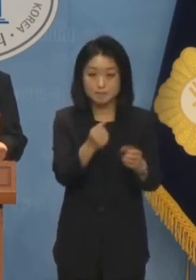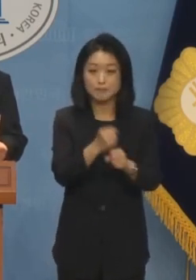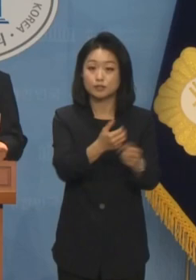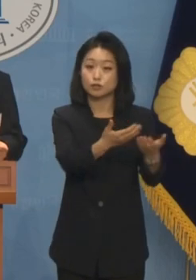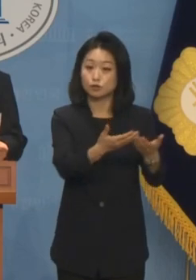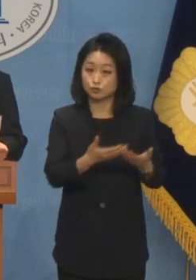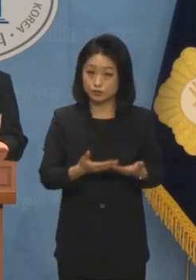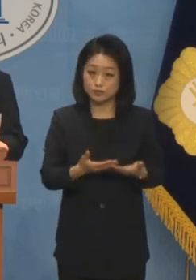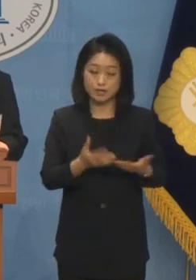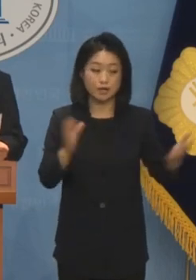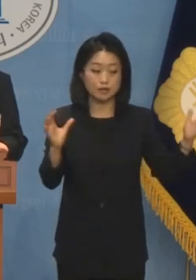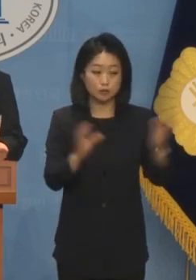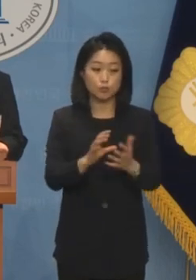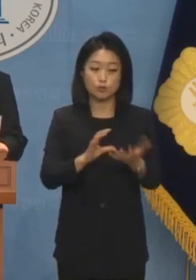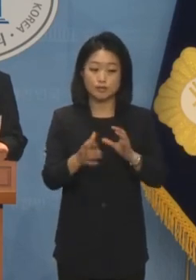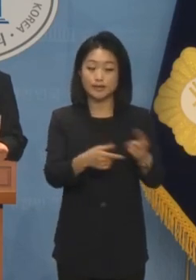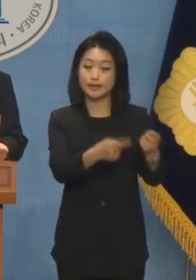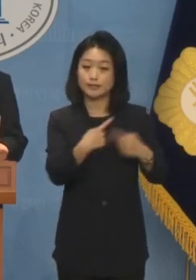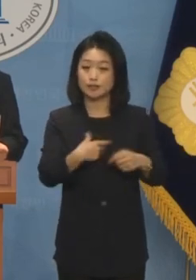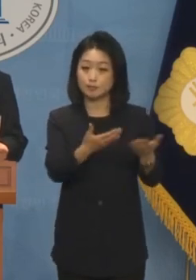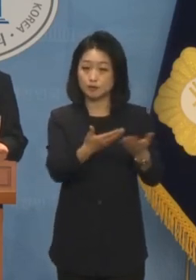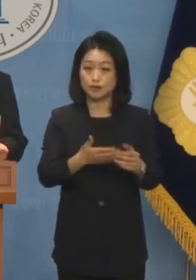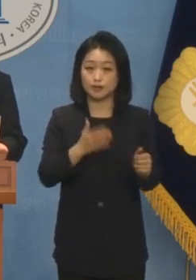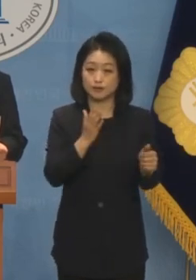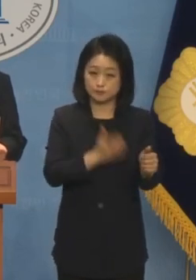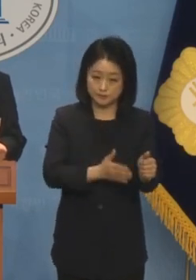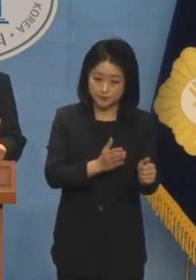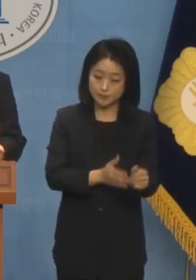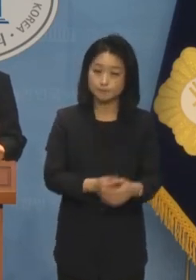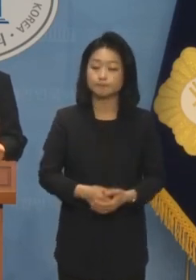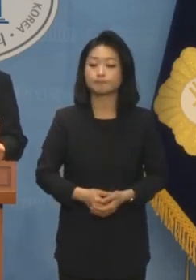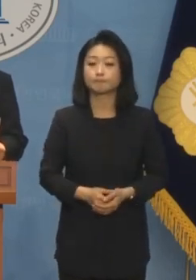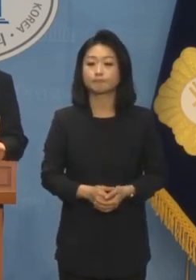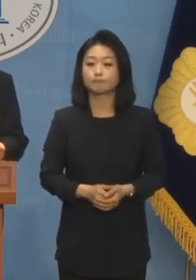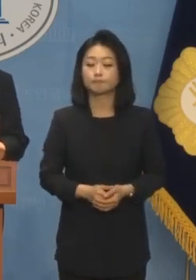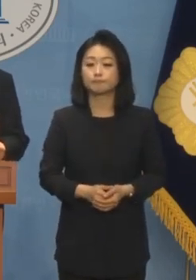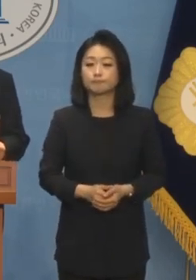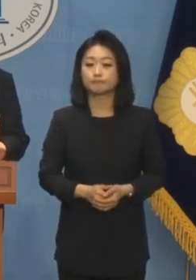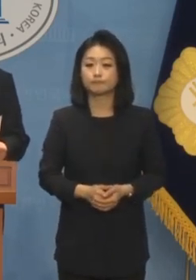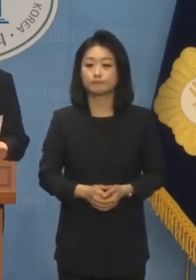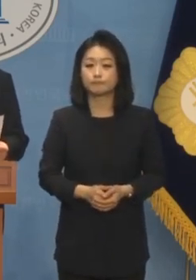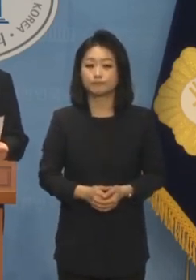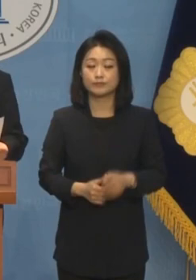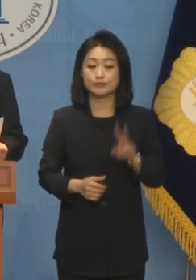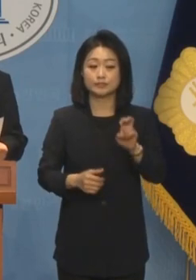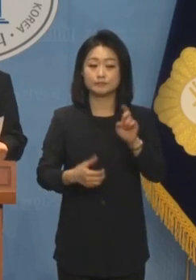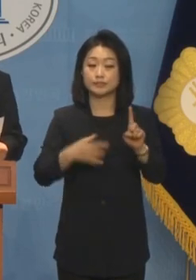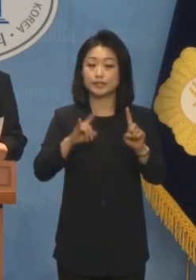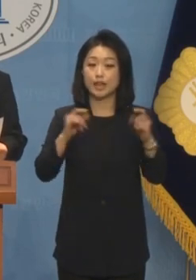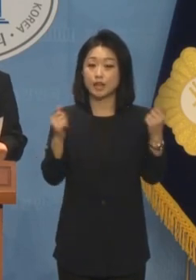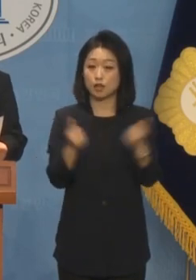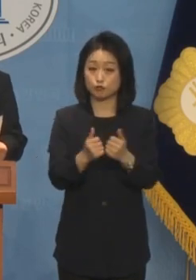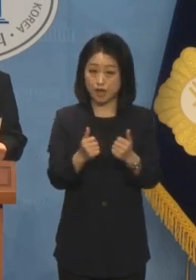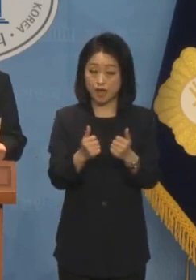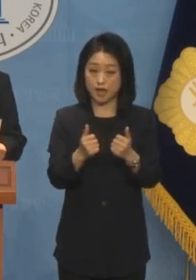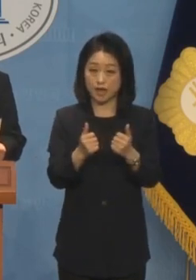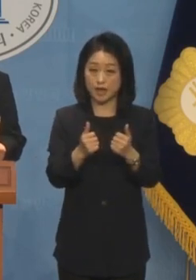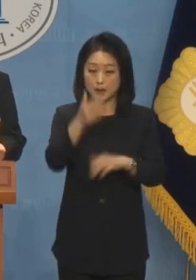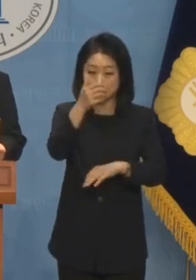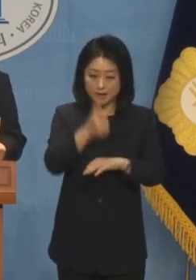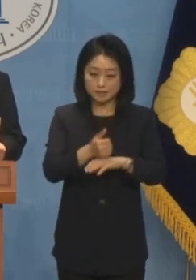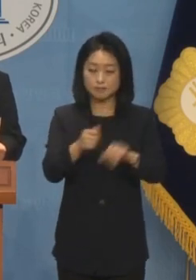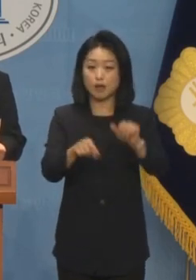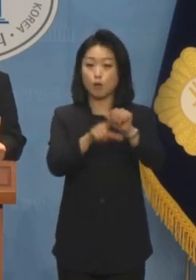있도록 논의의 장에 임할 것을 촉구합니다. 이번 21대 마지막인 5월